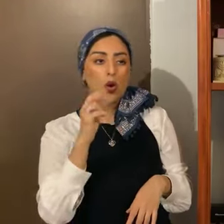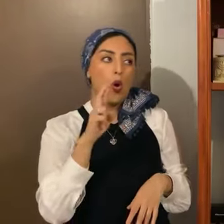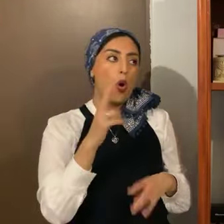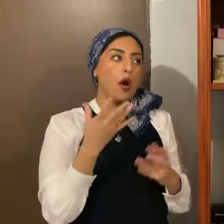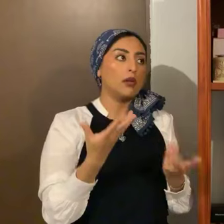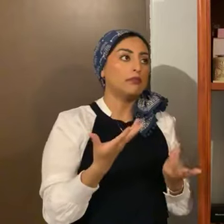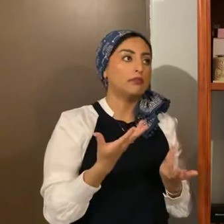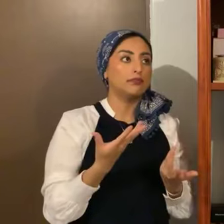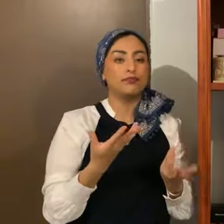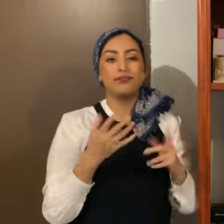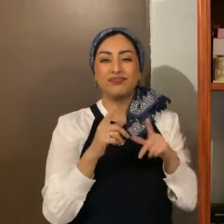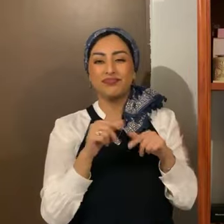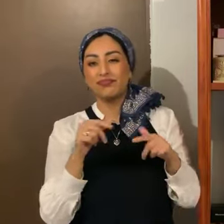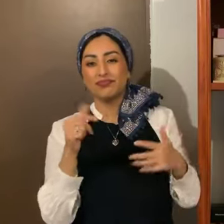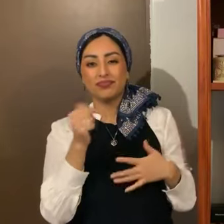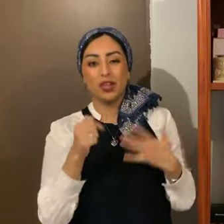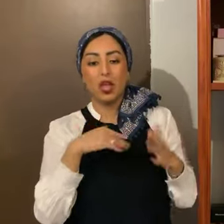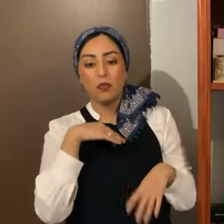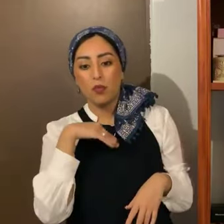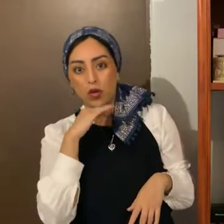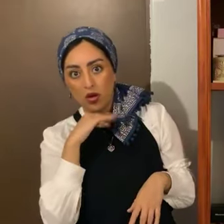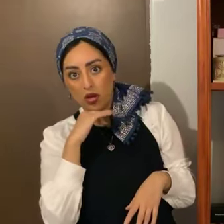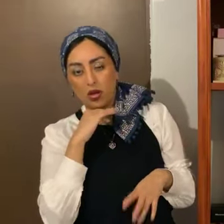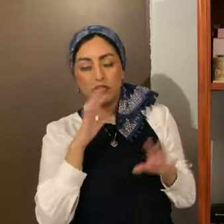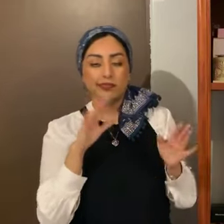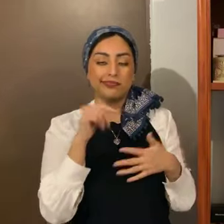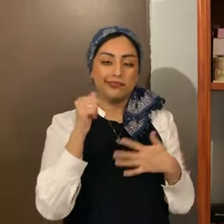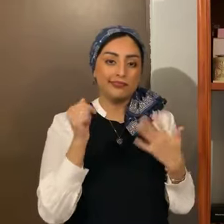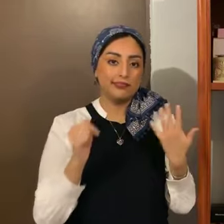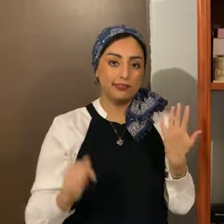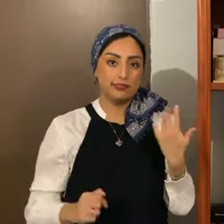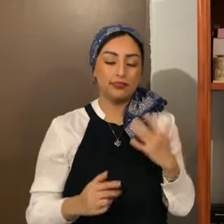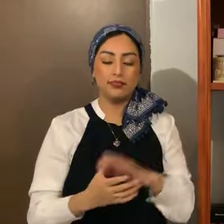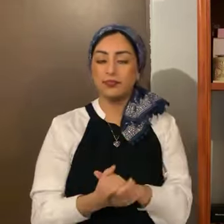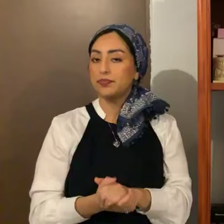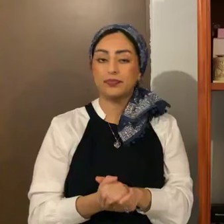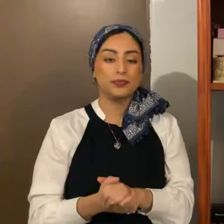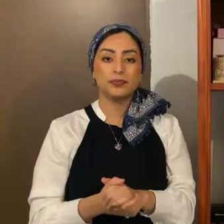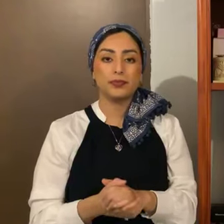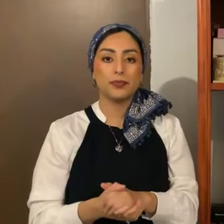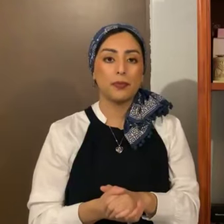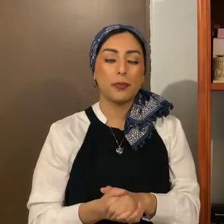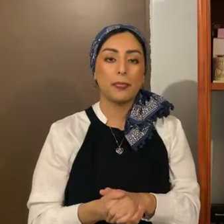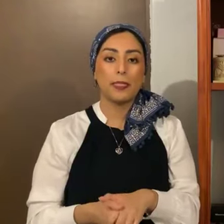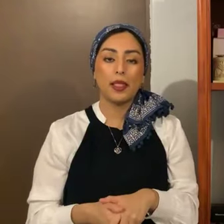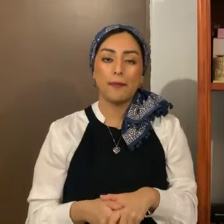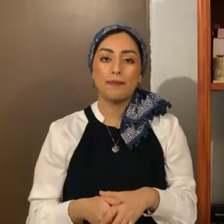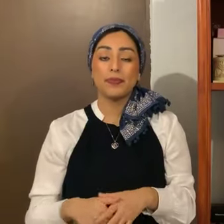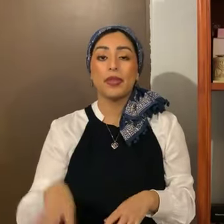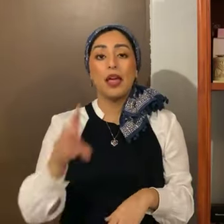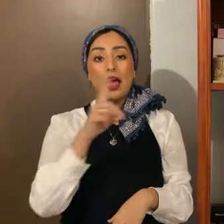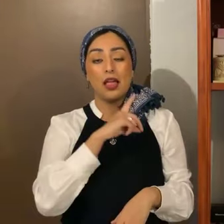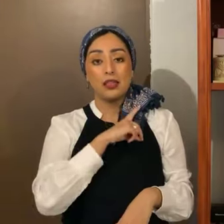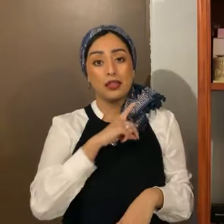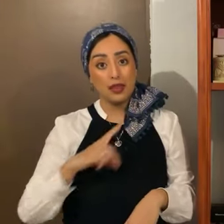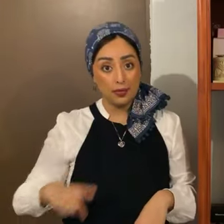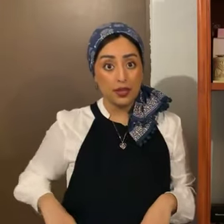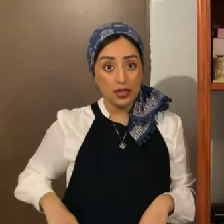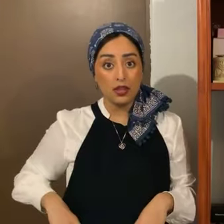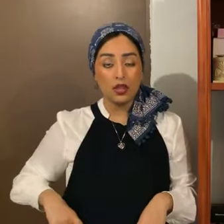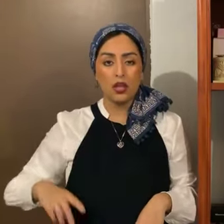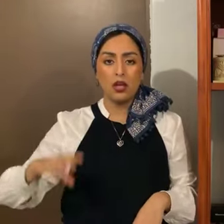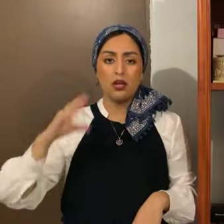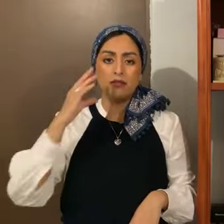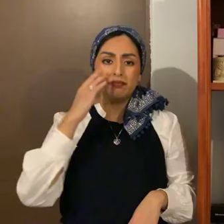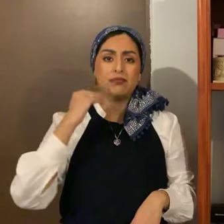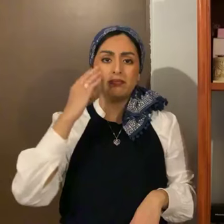no comemos reptiles menos, etcétera, etcétera. No. Entonces el rey David había llegado a conocer